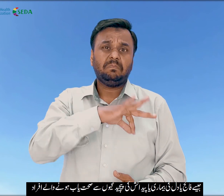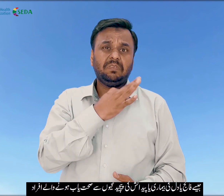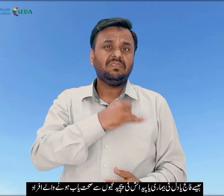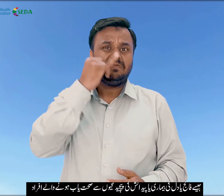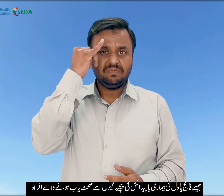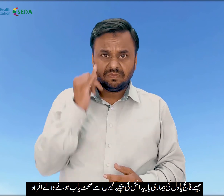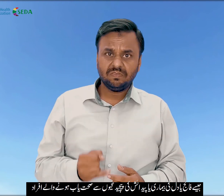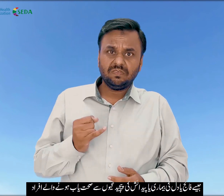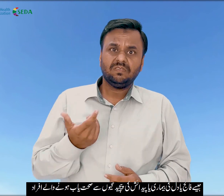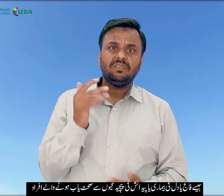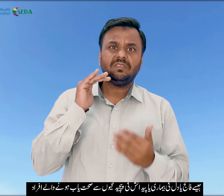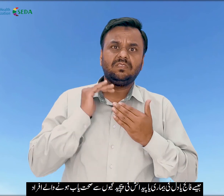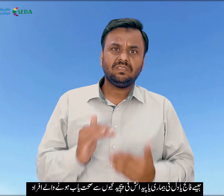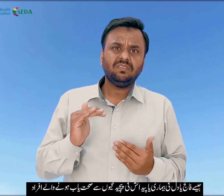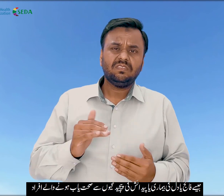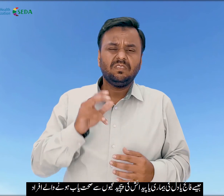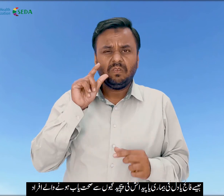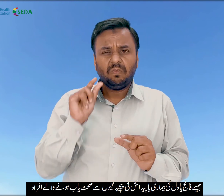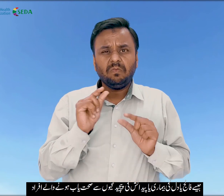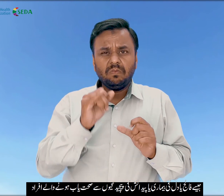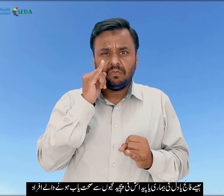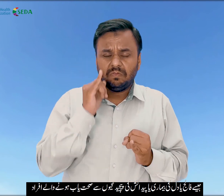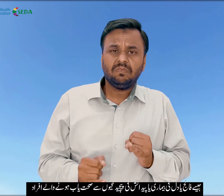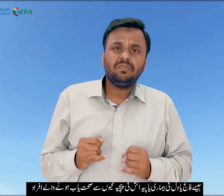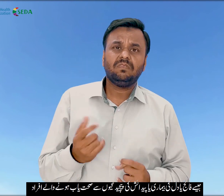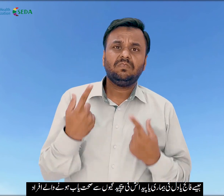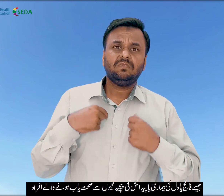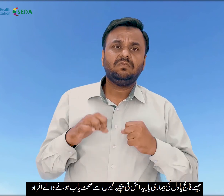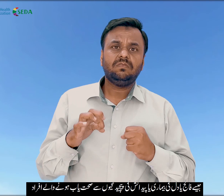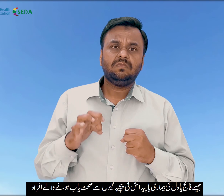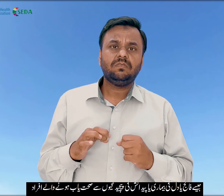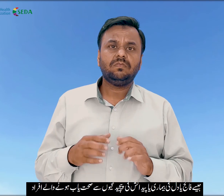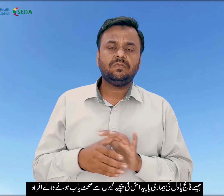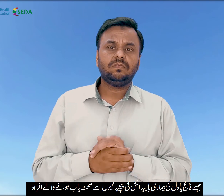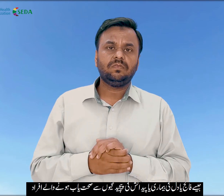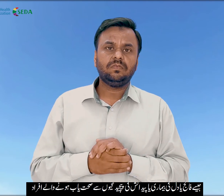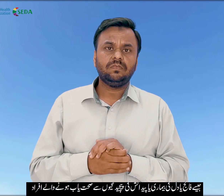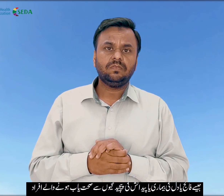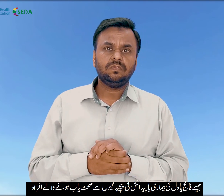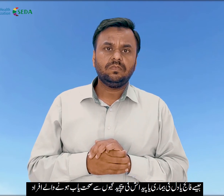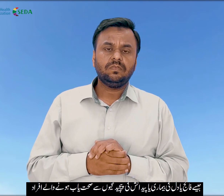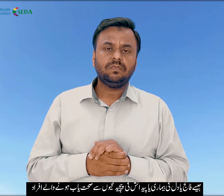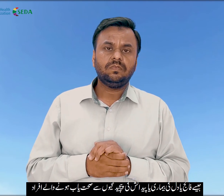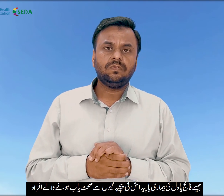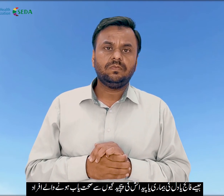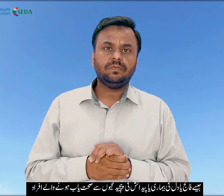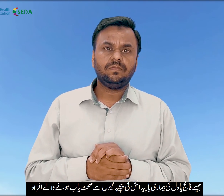بیماری یا پیدائش کی پیچیدگیوں سے صحت یاب ہونے والے